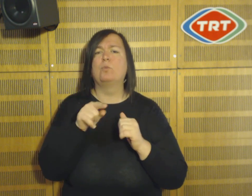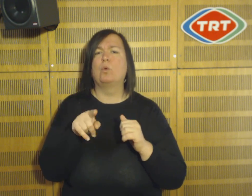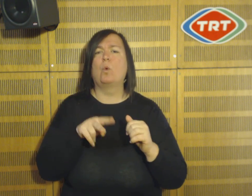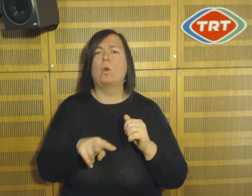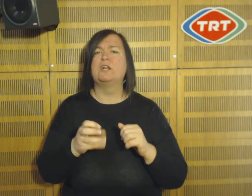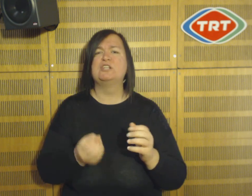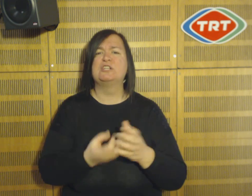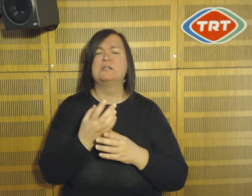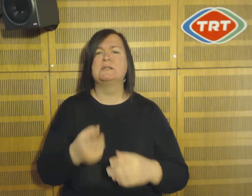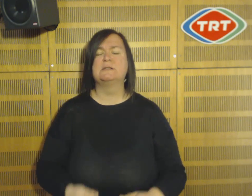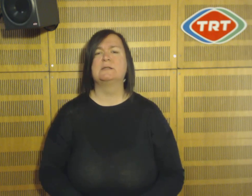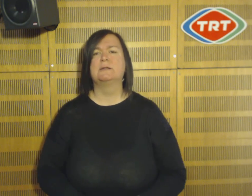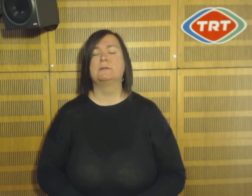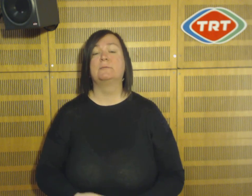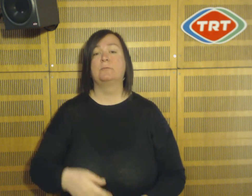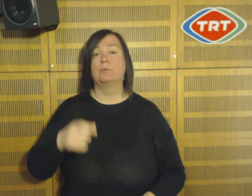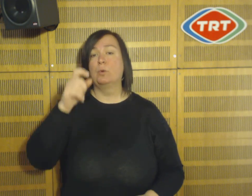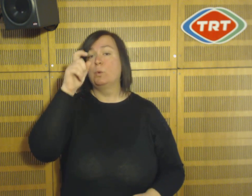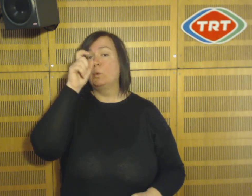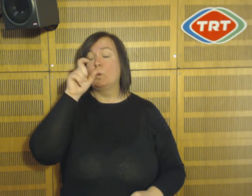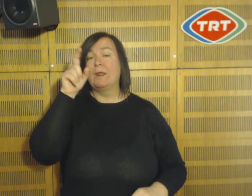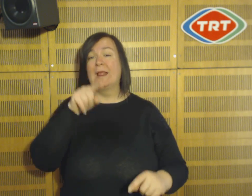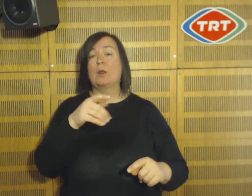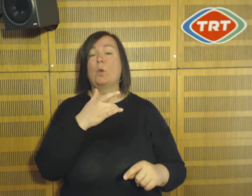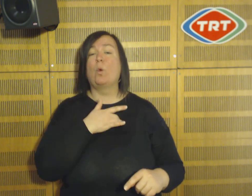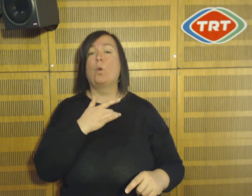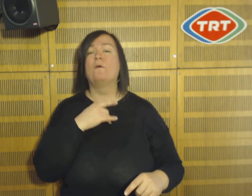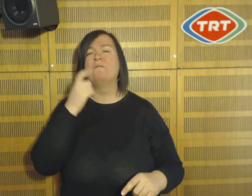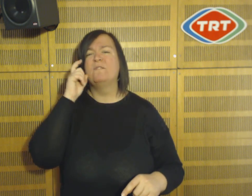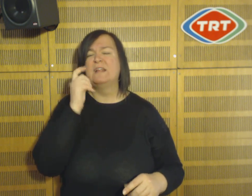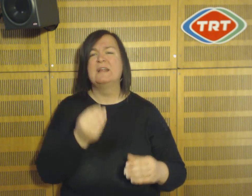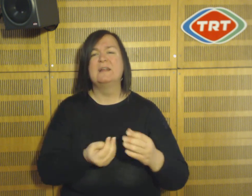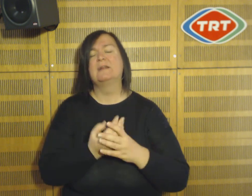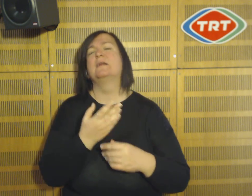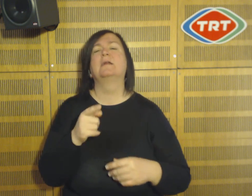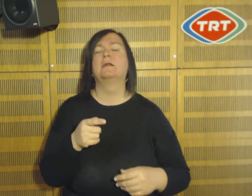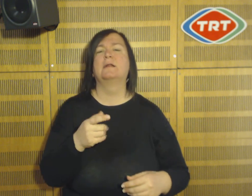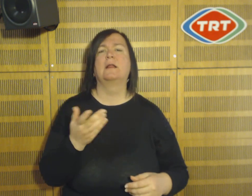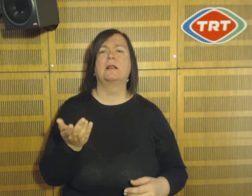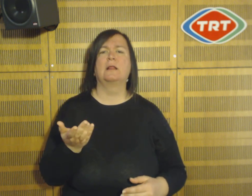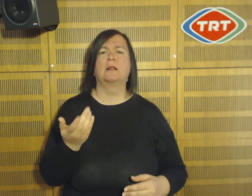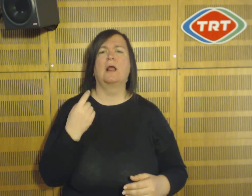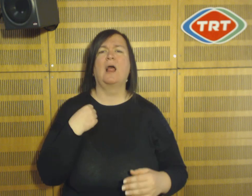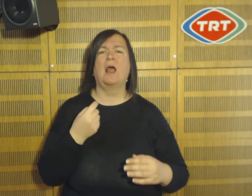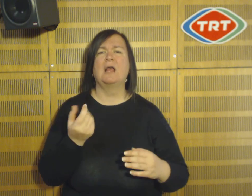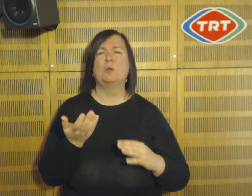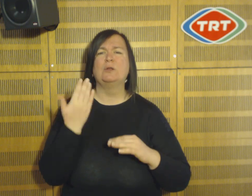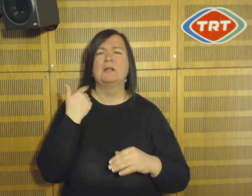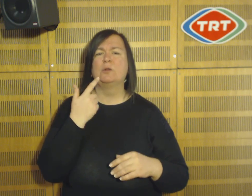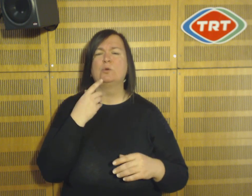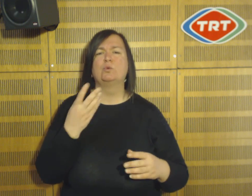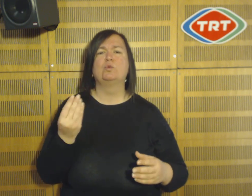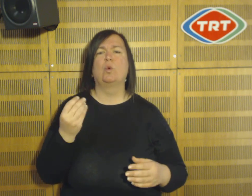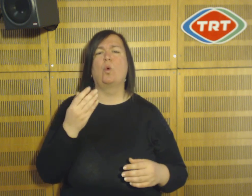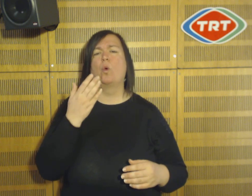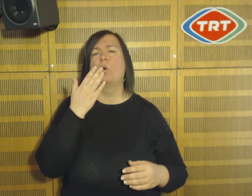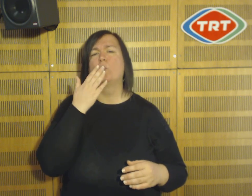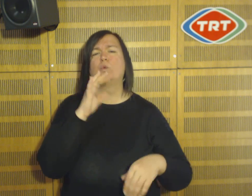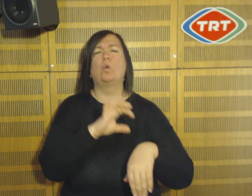Eee Türkiye tikt sendromu Gönüllüleri Fikri Eee daha az önce de bahsettiğim gibi çoğunluğu Tıp Fakültesi öğrencilerinden